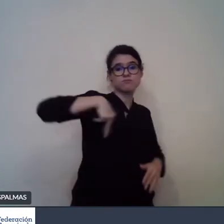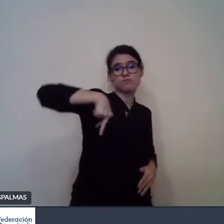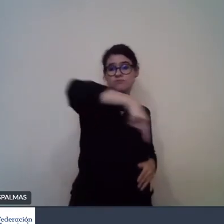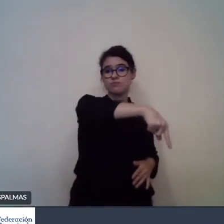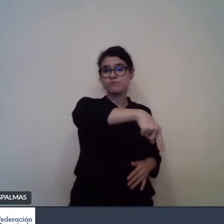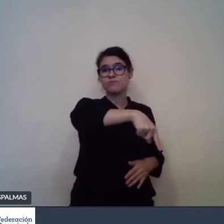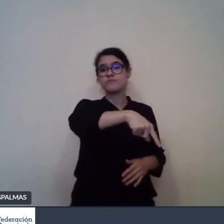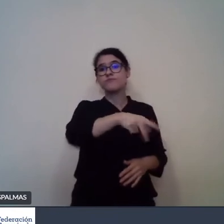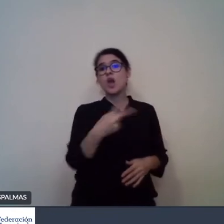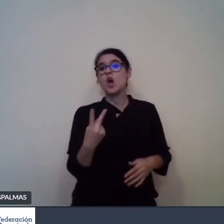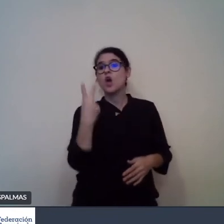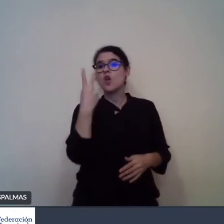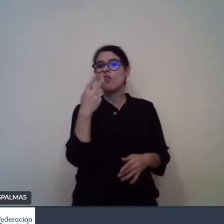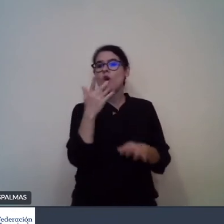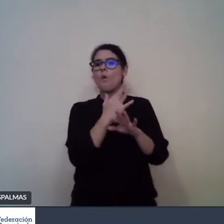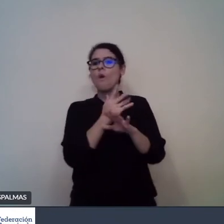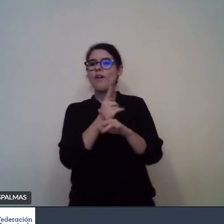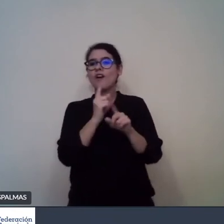Estos dos jugadores del lado contrario,